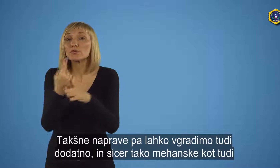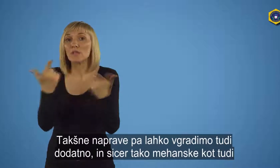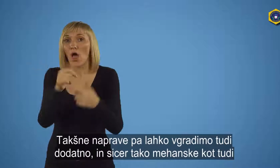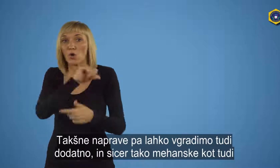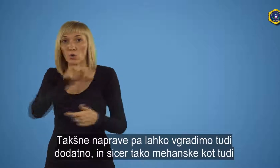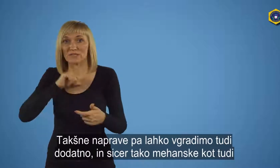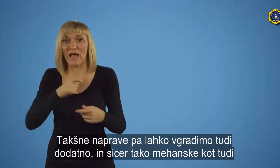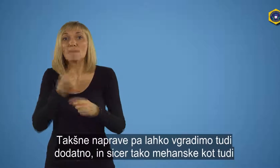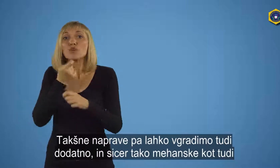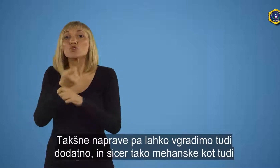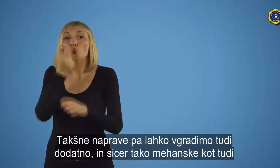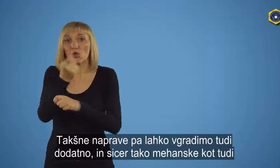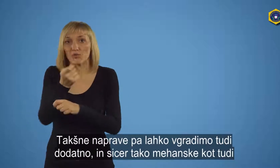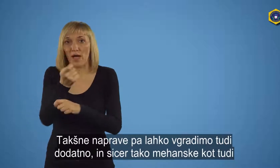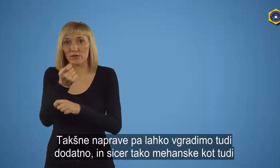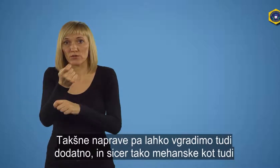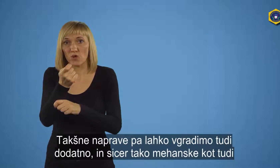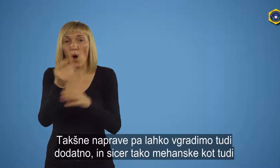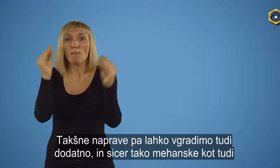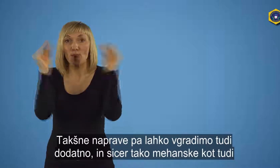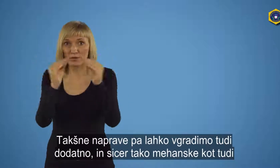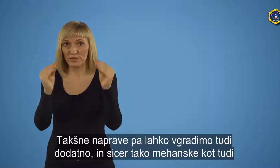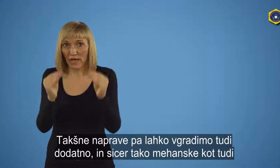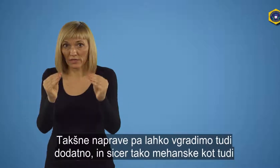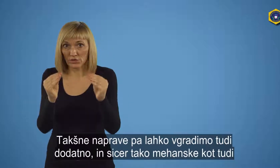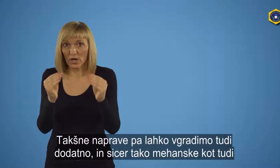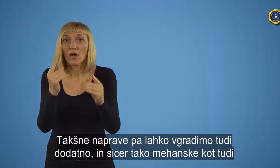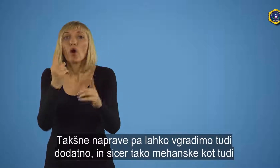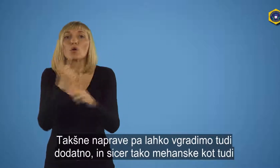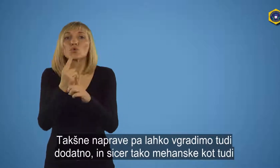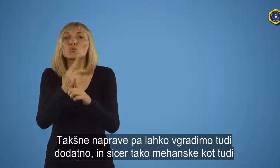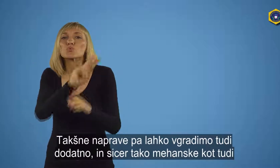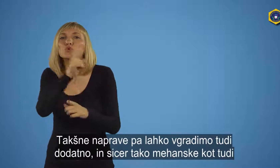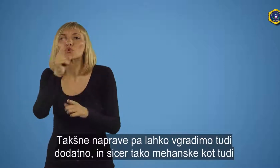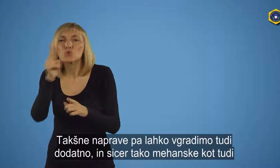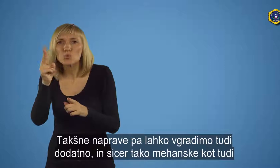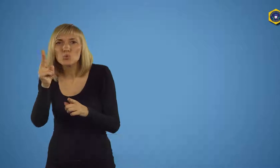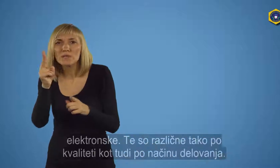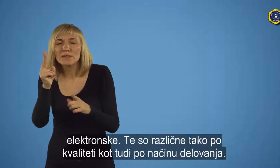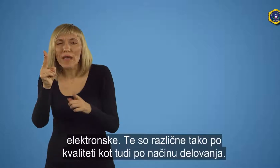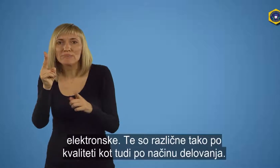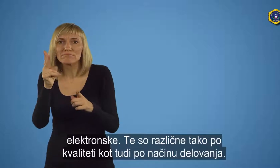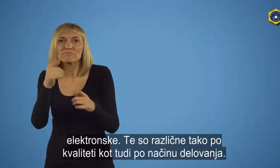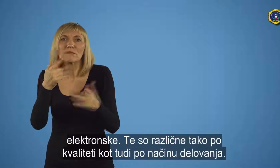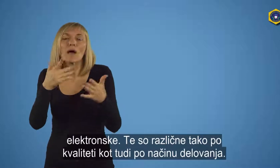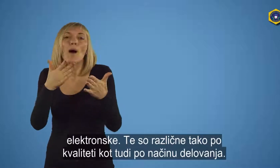pa lahko vgradimo tudi dodatno, in sicer tako mehanske kot tudi elektronske.